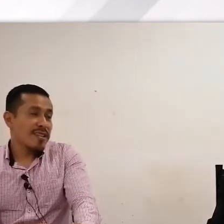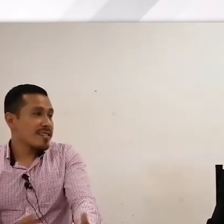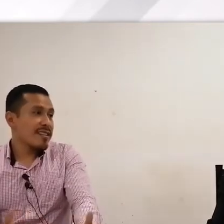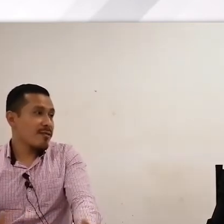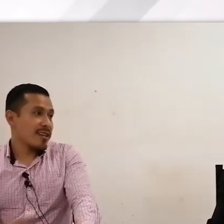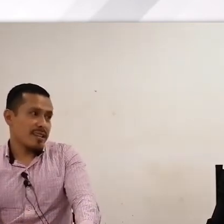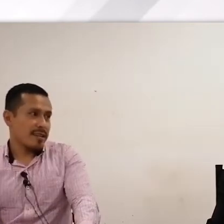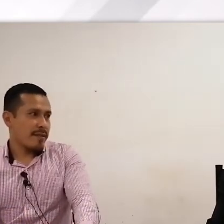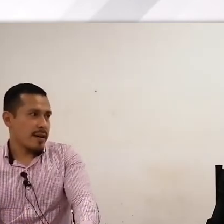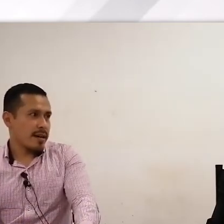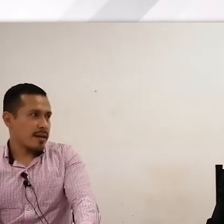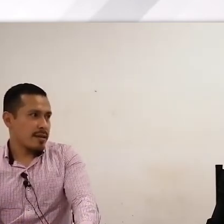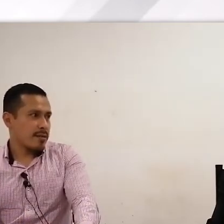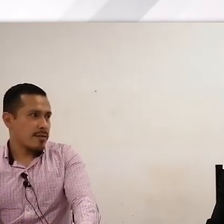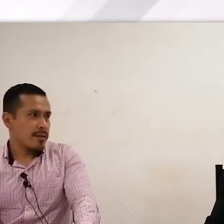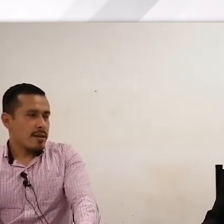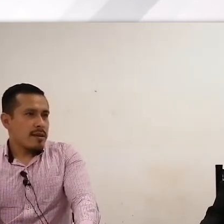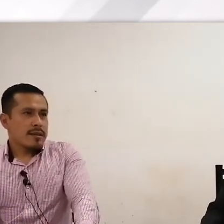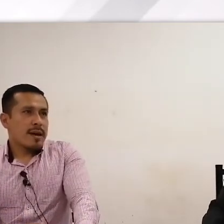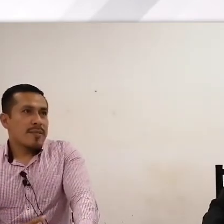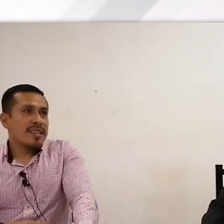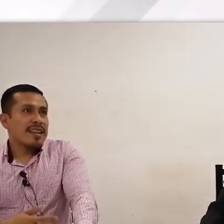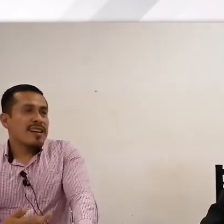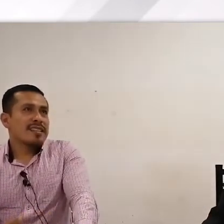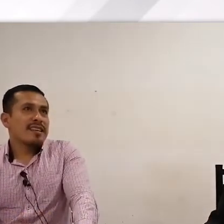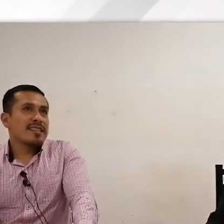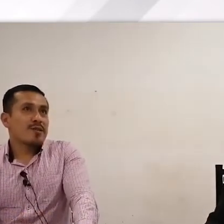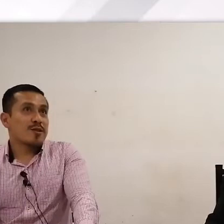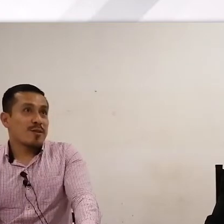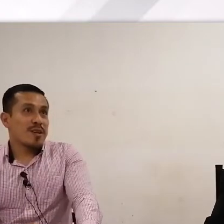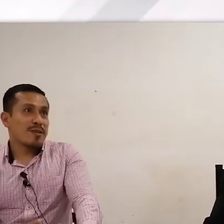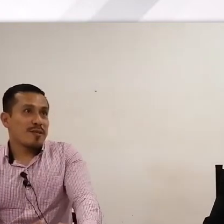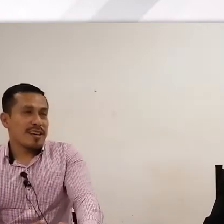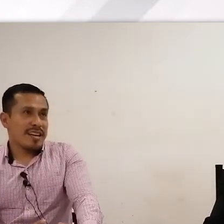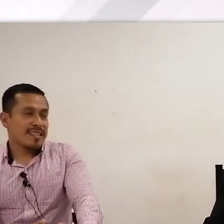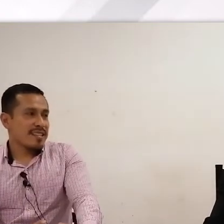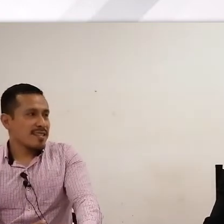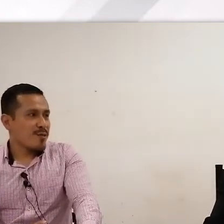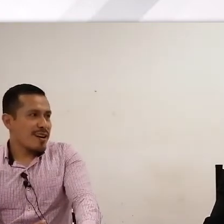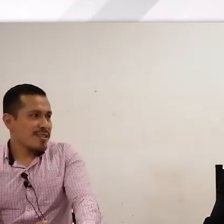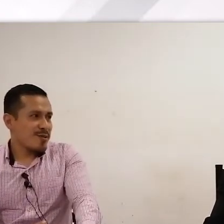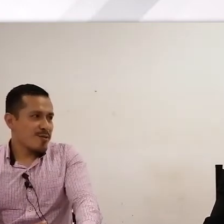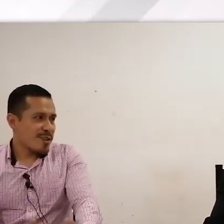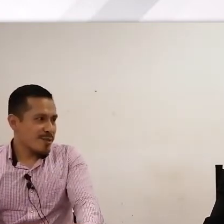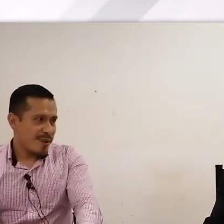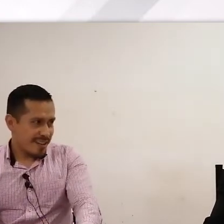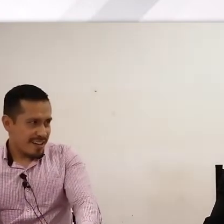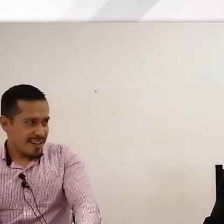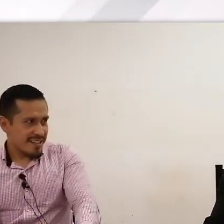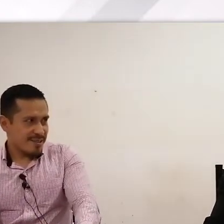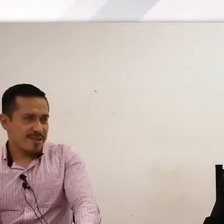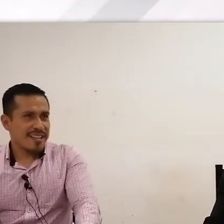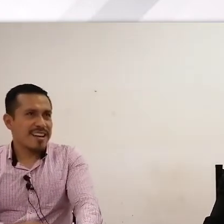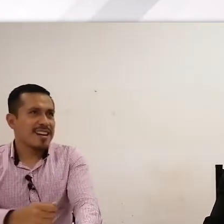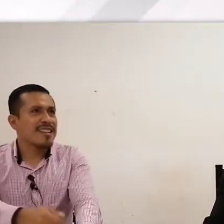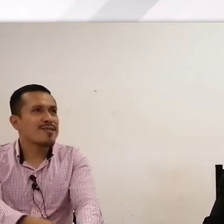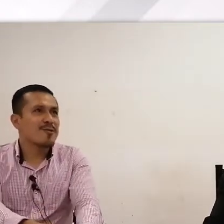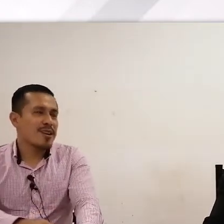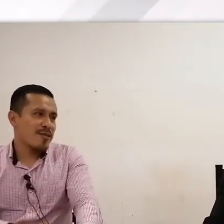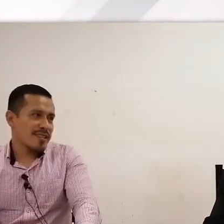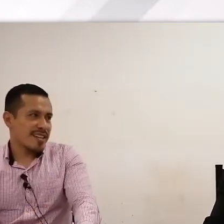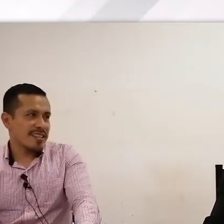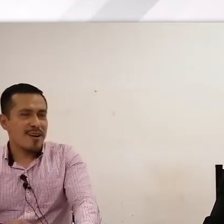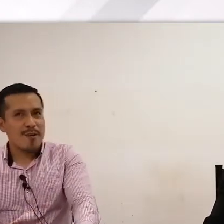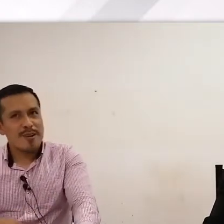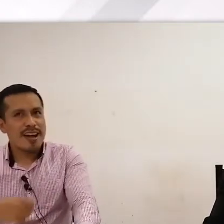y olvídese de lo que se trabaja ahí, ¿no? También tienen este desconocimiento de que estas escuelas son unas guarderías, ¿no? Que dejan a